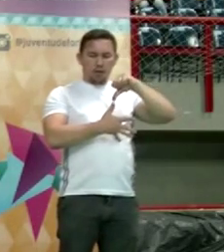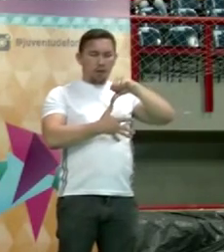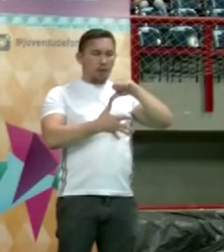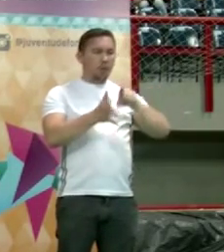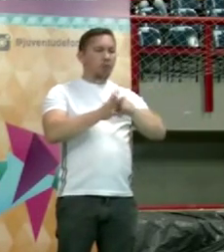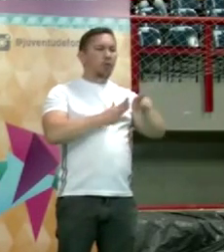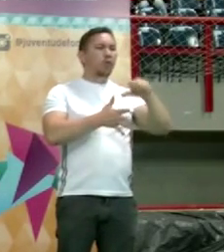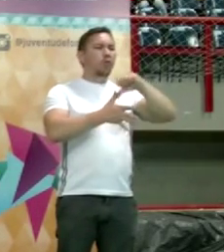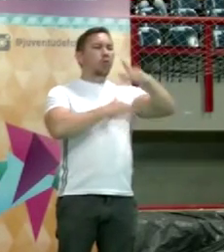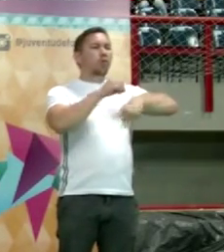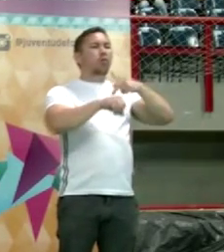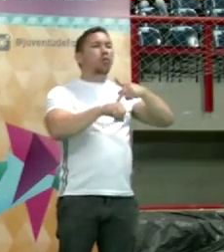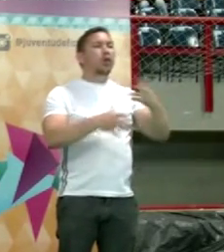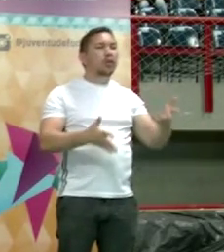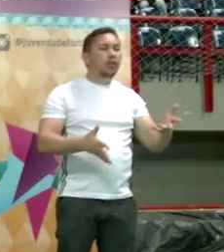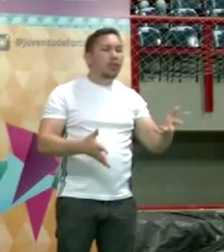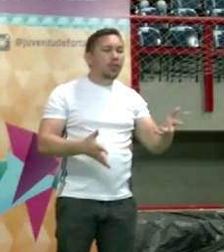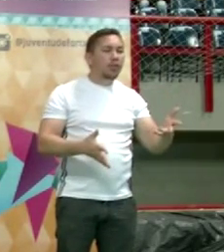Porra!